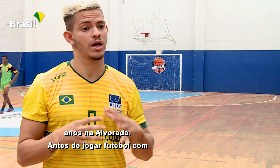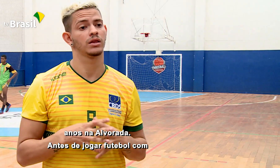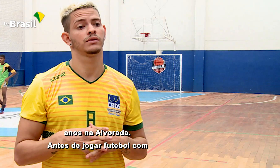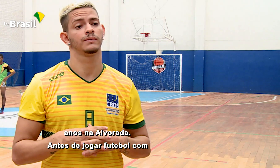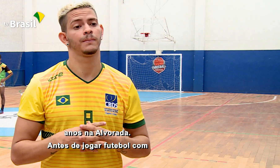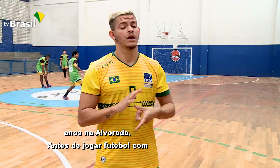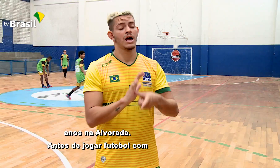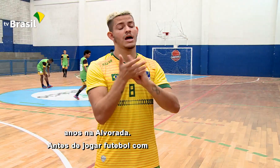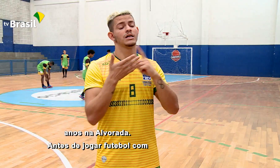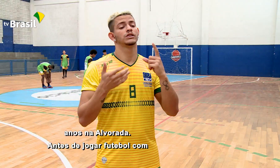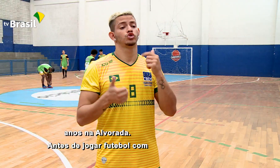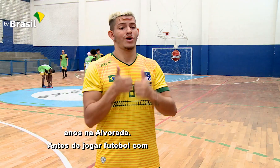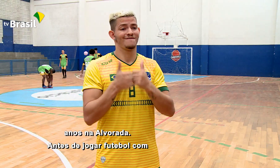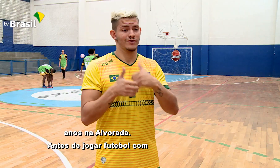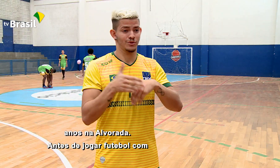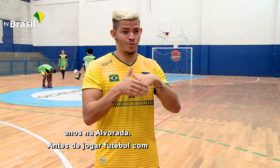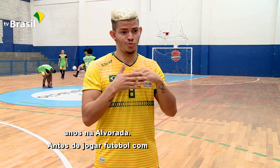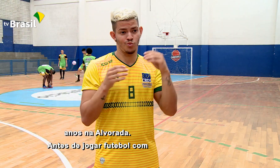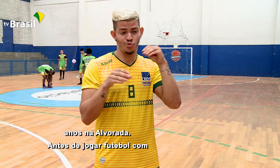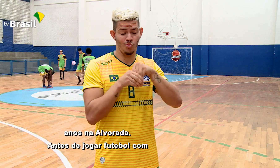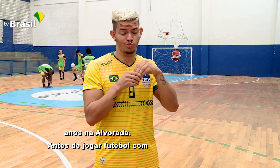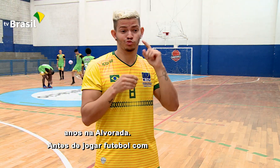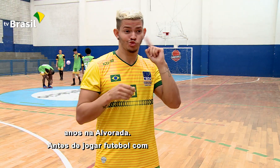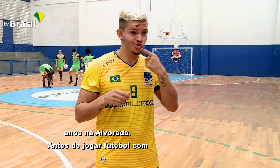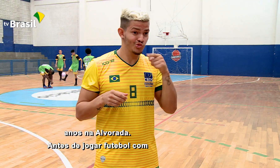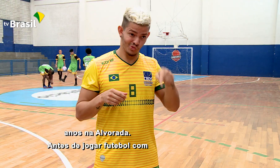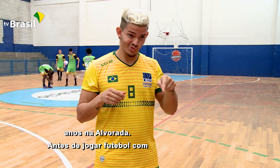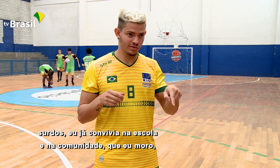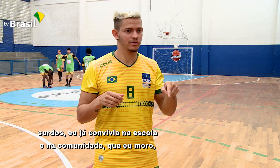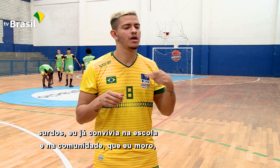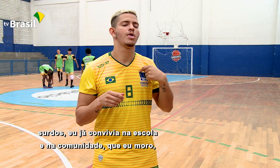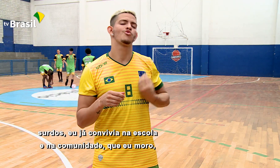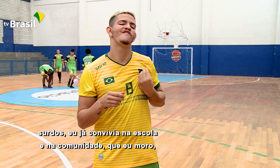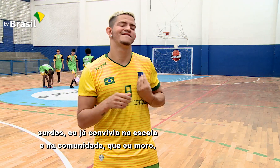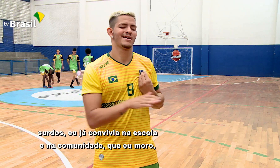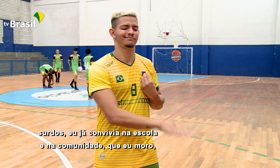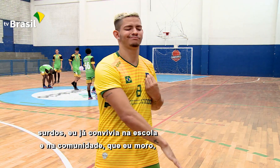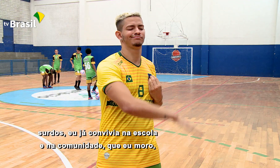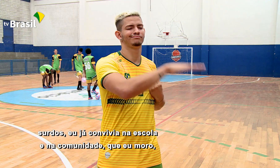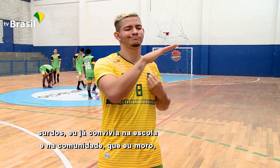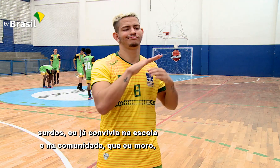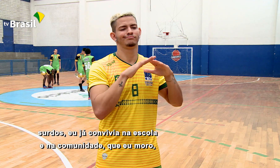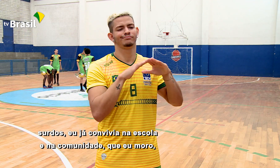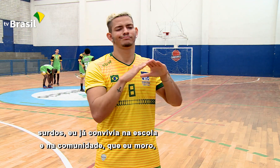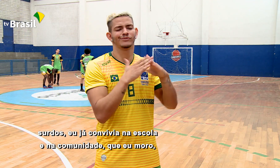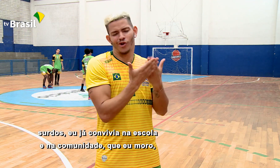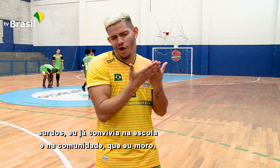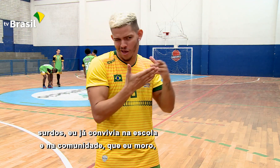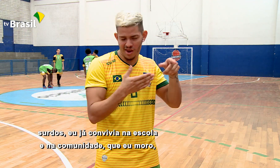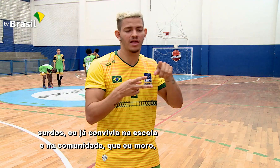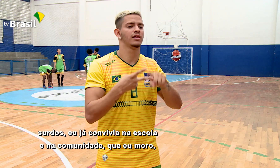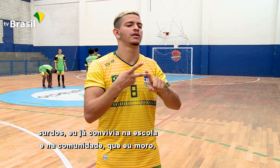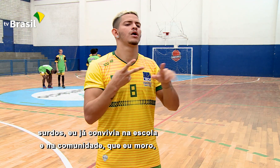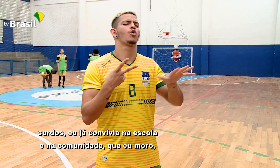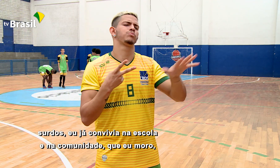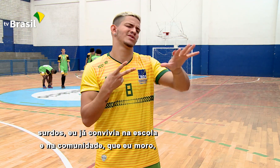Alvorada. Antes de jogar futebol com surdos, eu já convivia na escola e